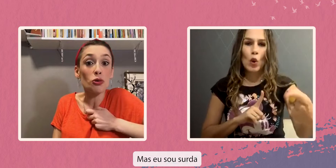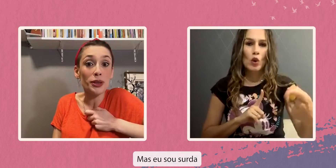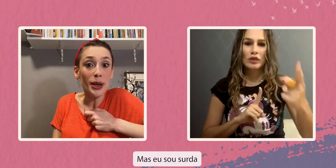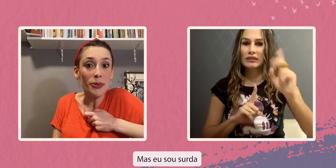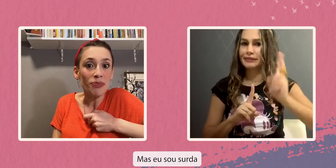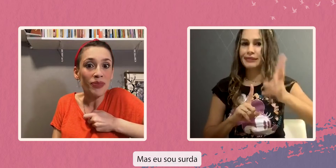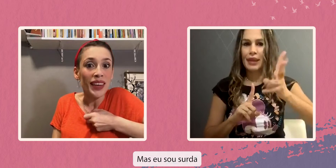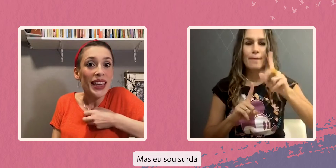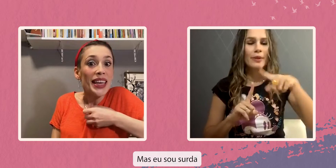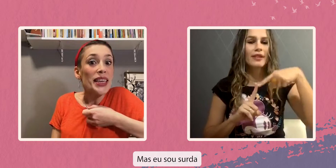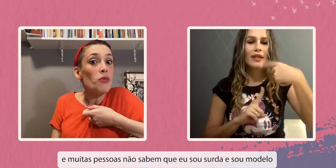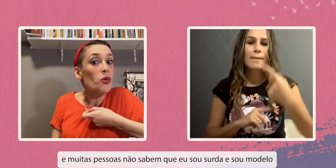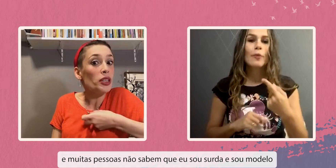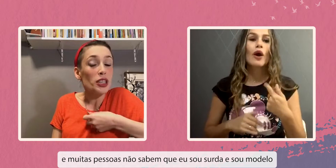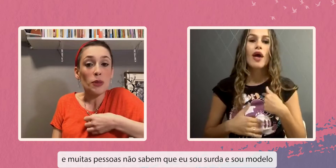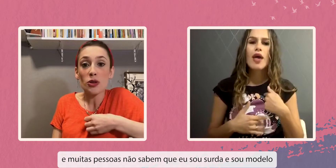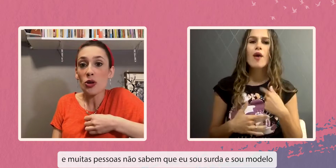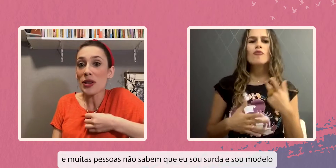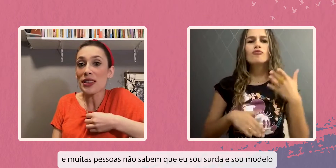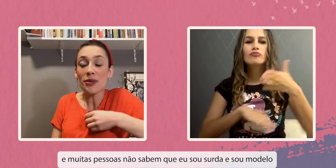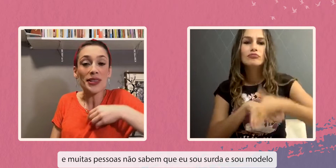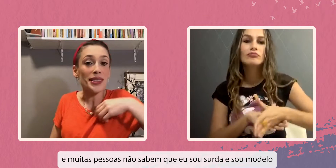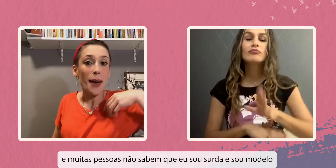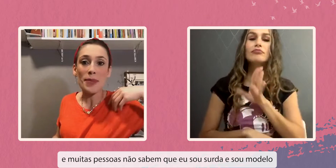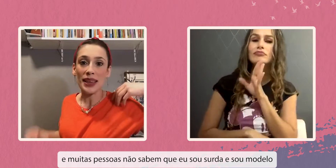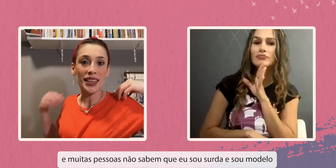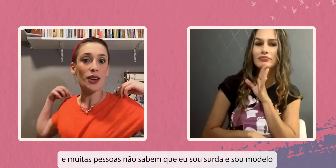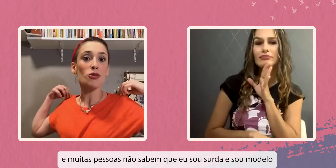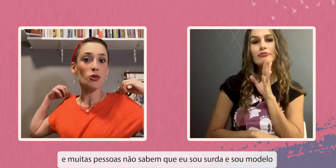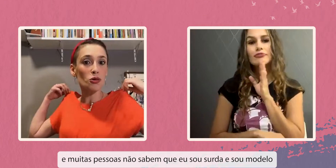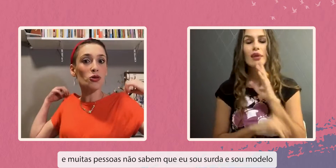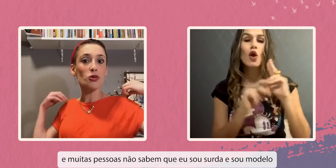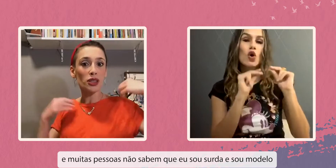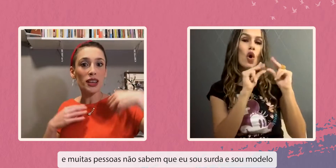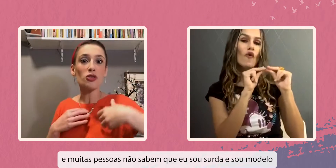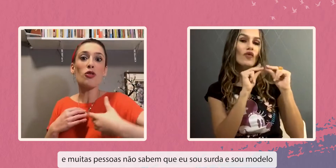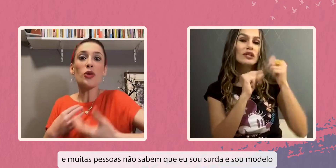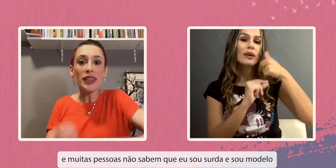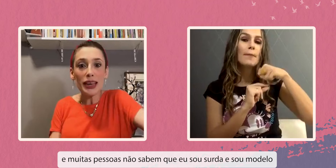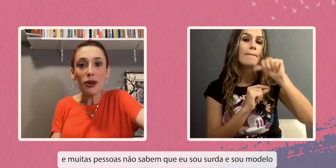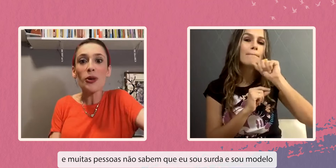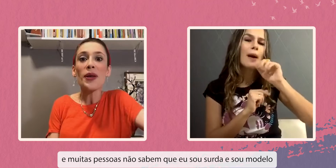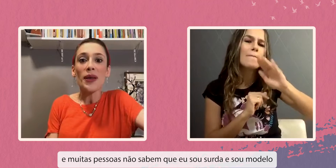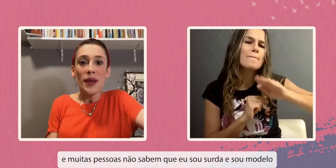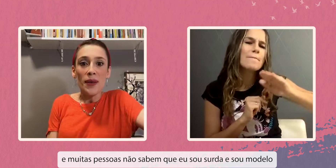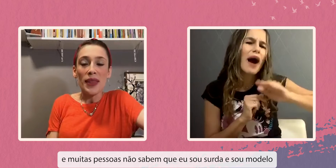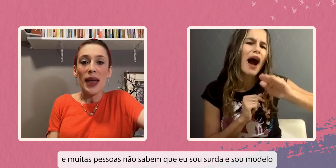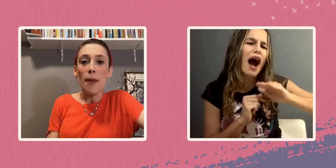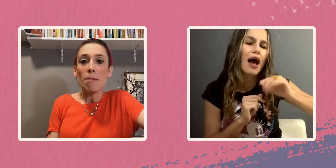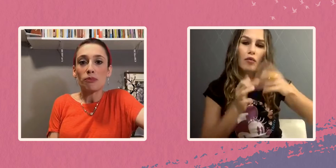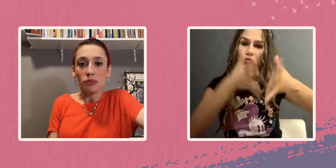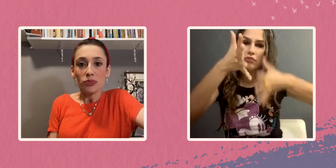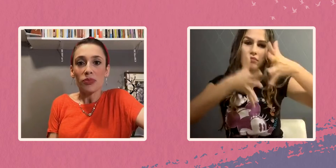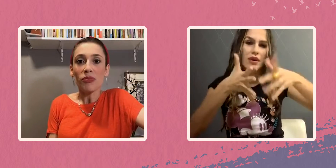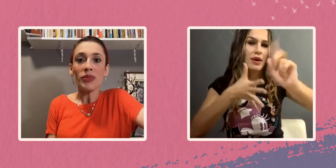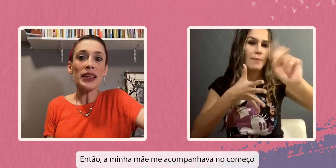sou surda. E muitas pessoas não sabem que eu sou surda e sou modelo,